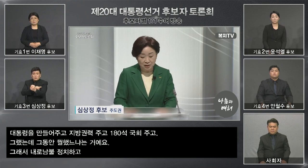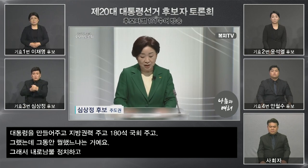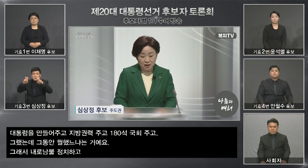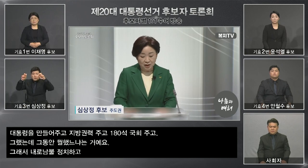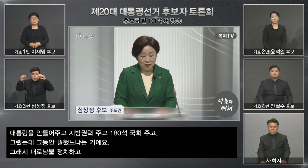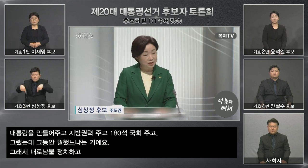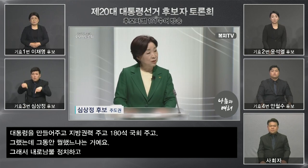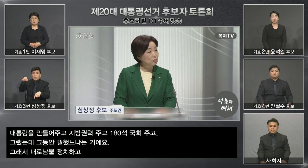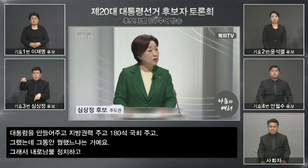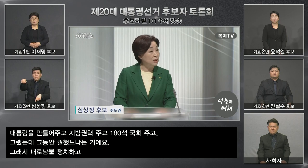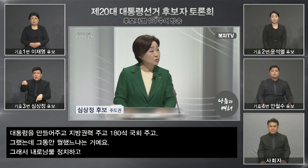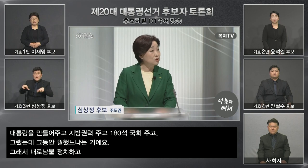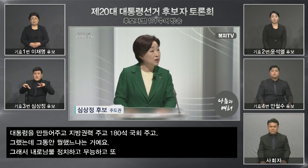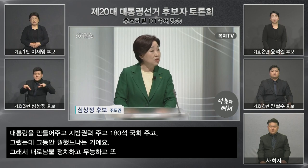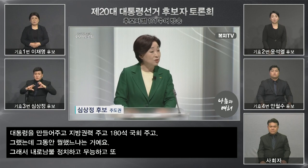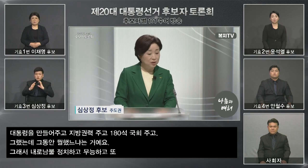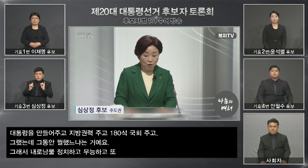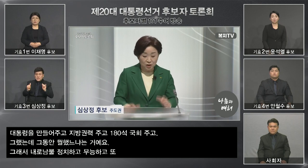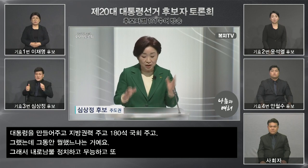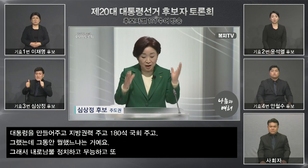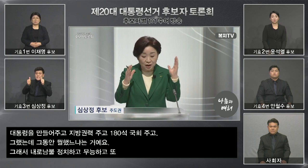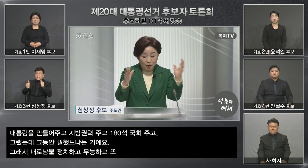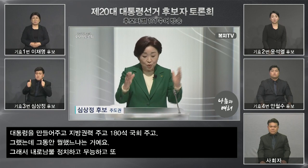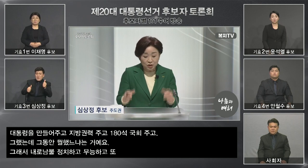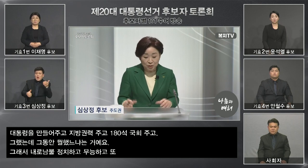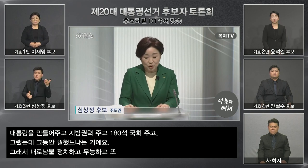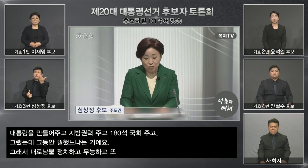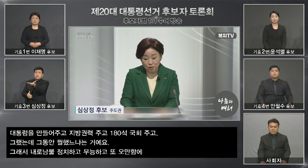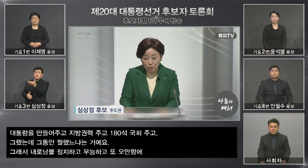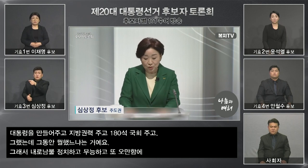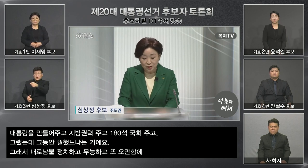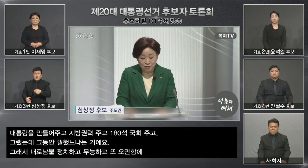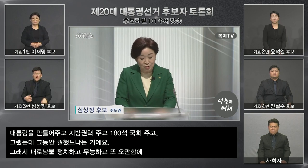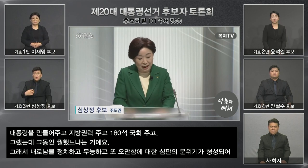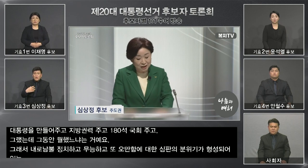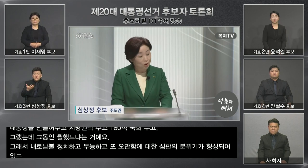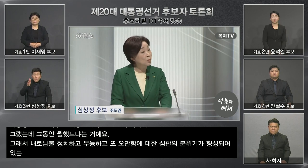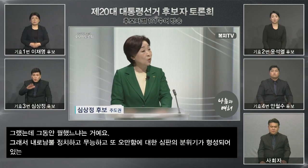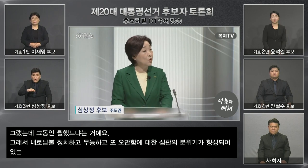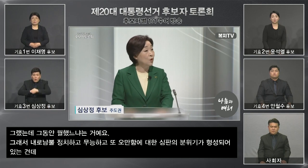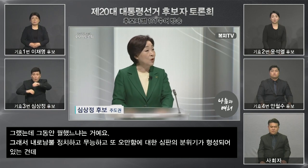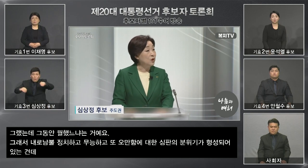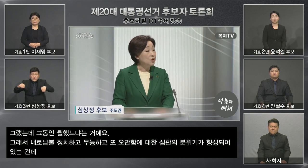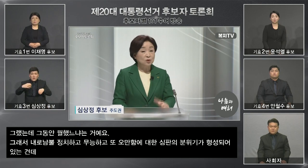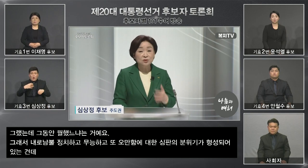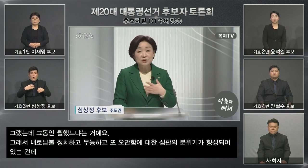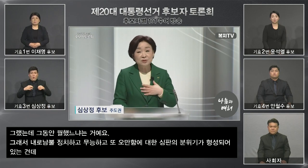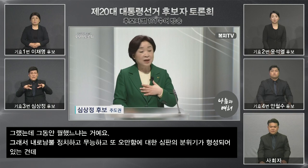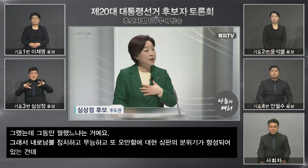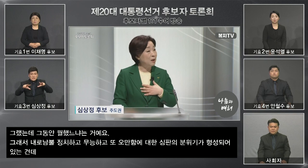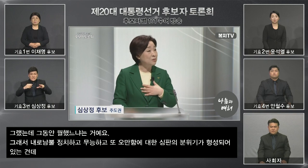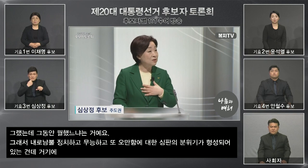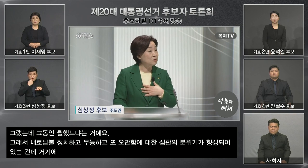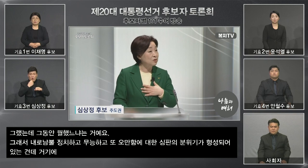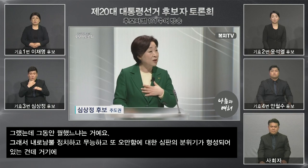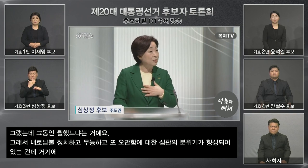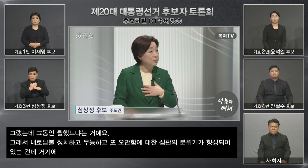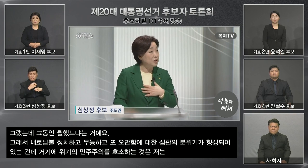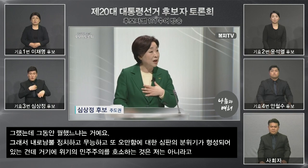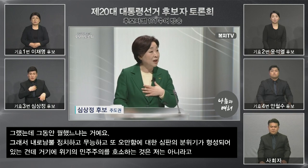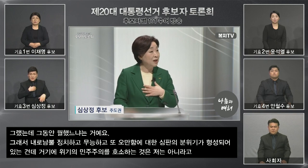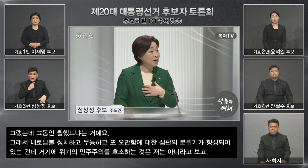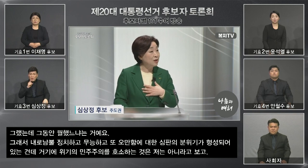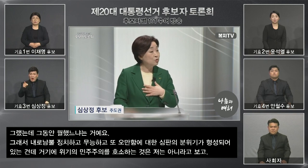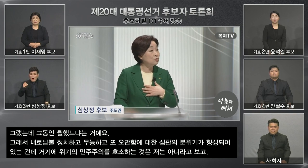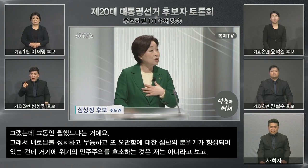심판의 분위기가 형성돼 있는 건데 거기에다가 위기의 민주주의를 호소하는 건 저는 아니라고 보고 저는 탄핵에 앞장섰던